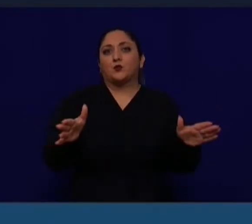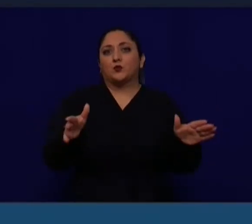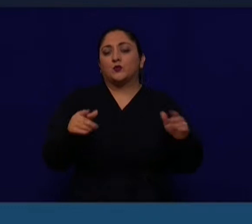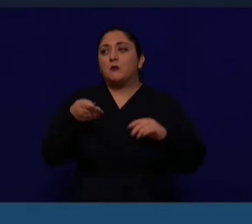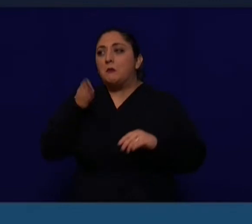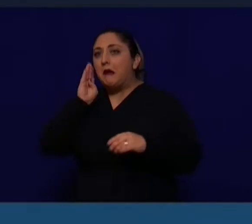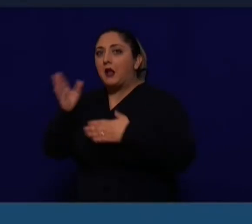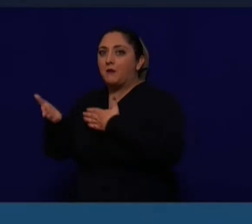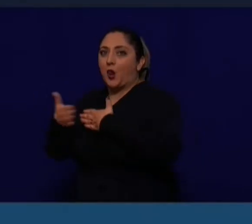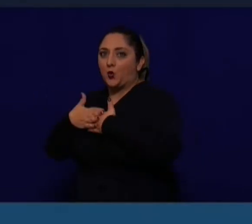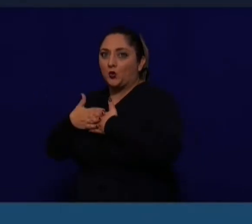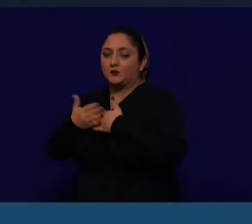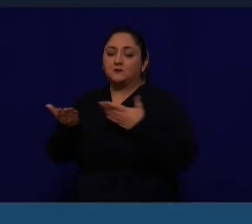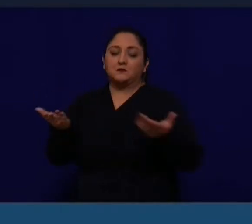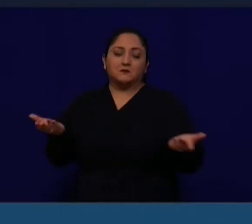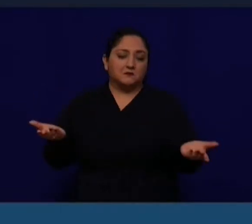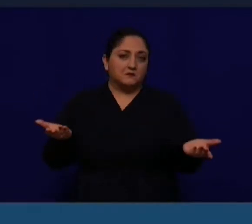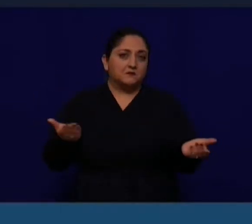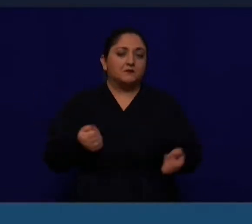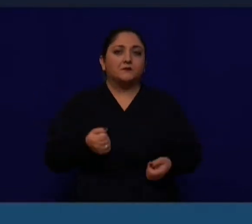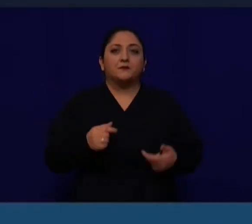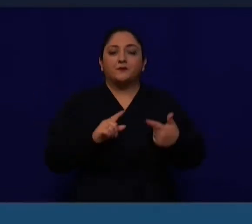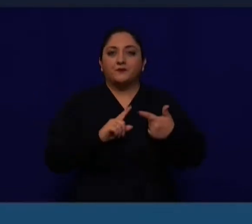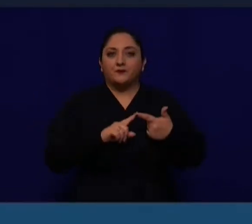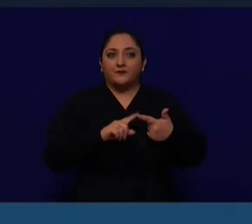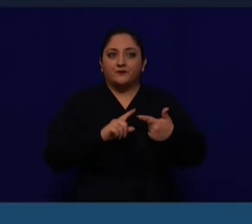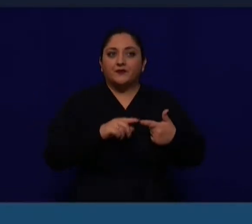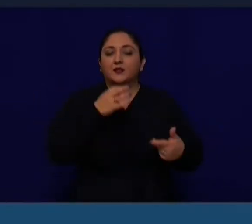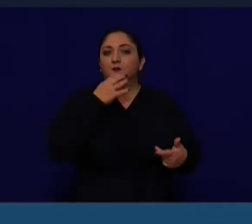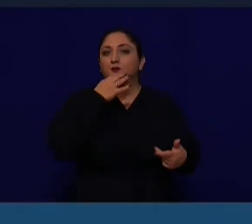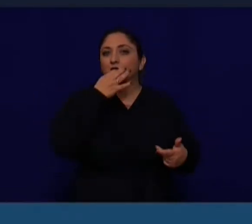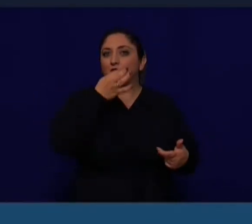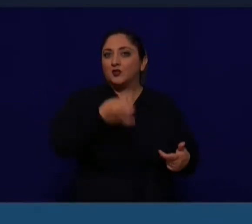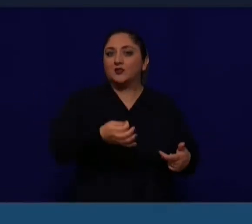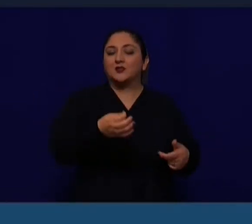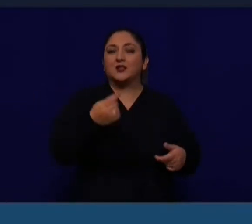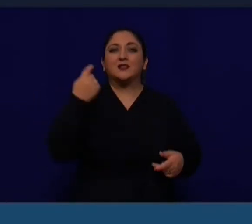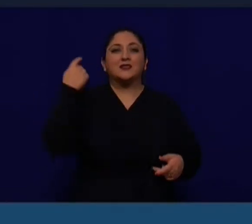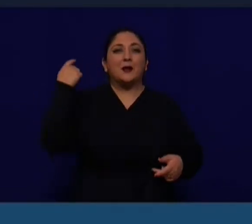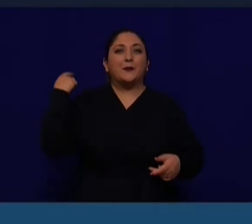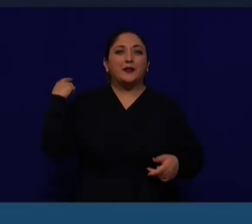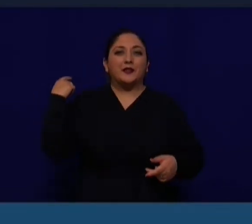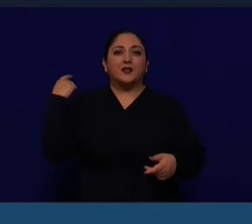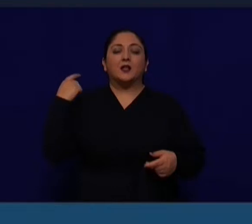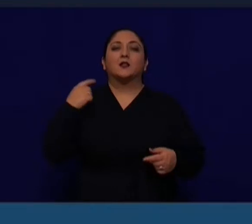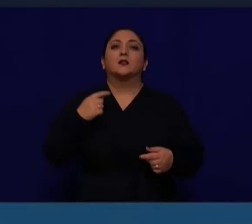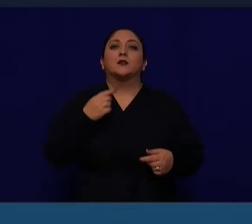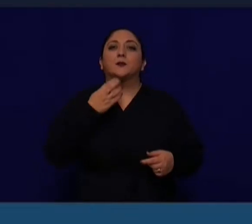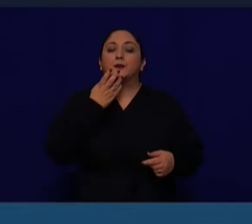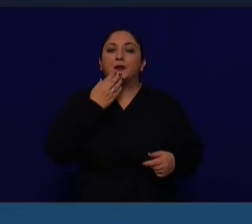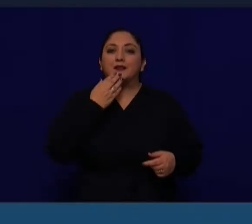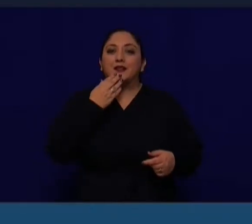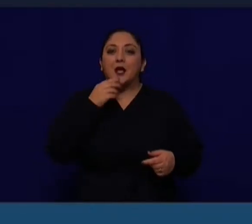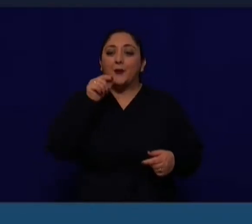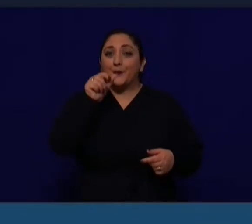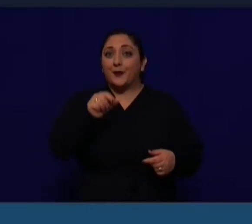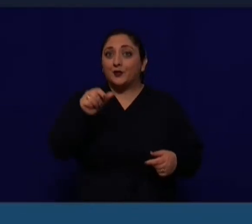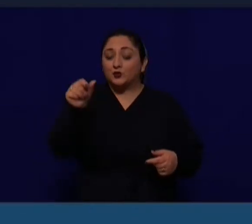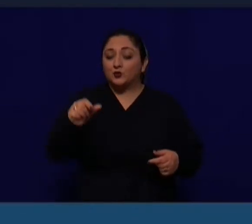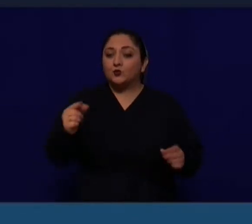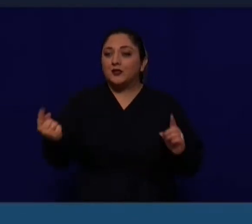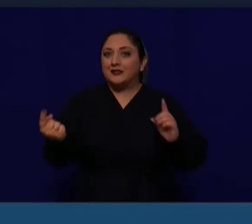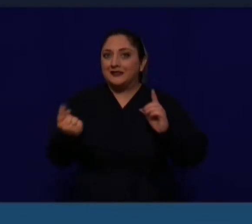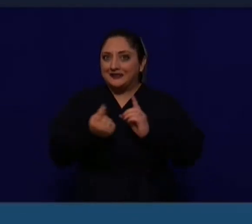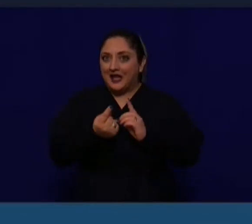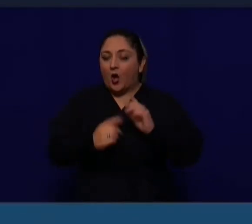It-tieni mistoqsija hija dwar il-miżura li tabret il-bieraħ fejn persuni jistgħu jingħaqdu flimkien meta ma jkunux ġejjin minn aktar